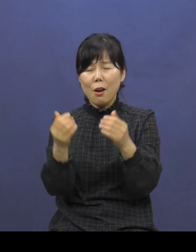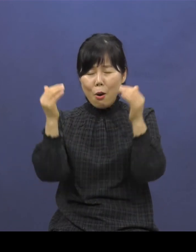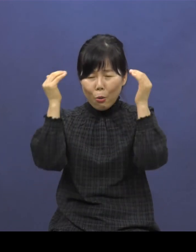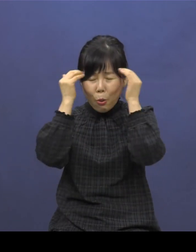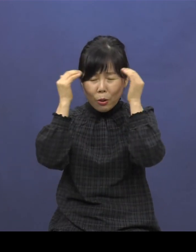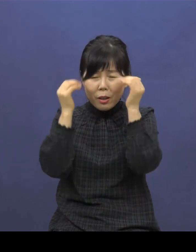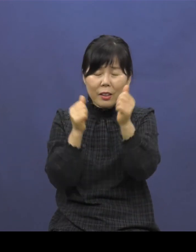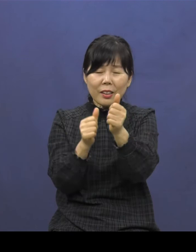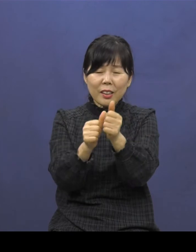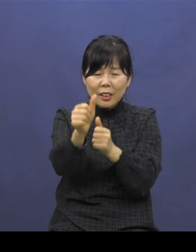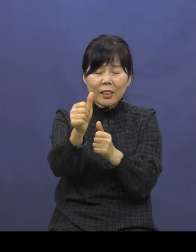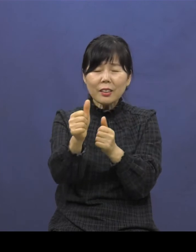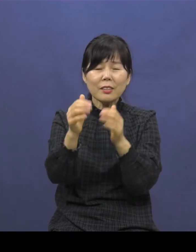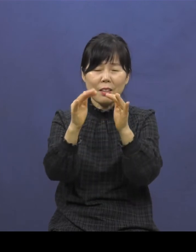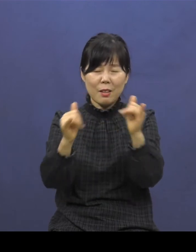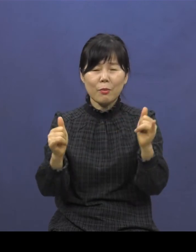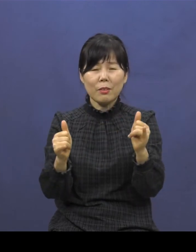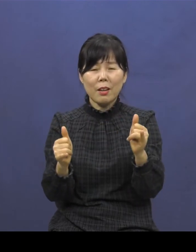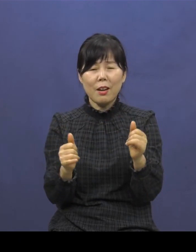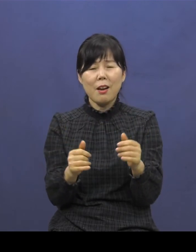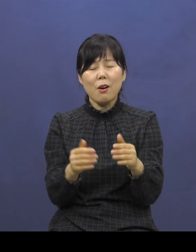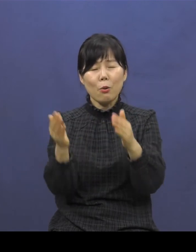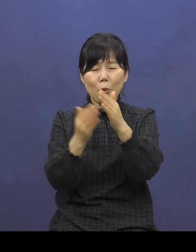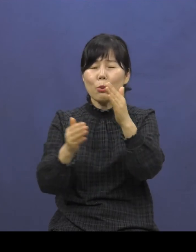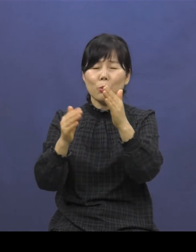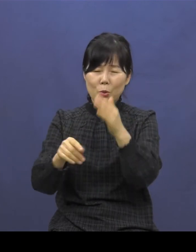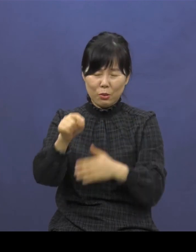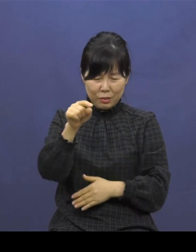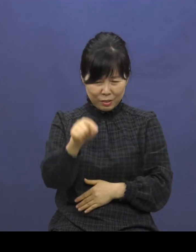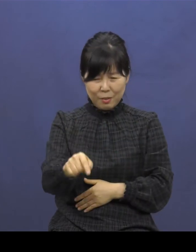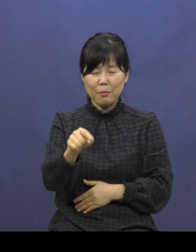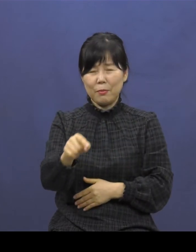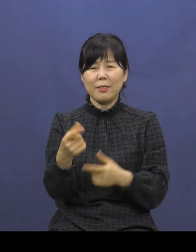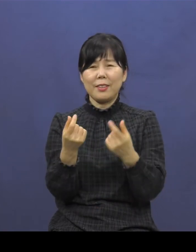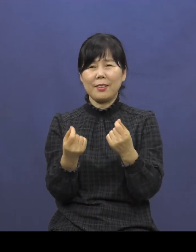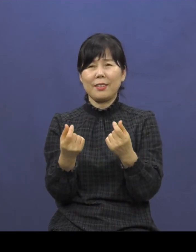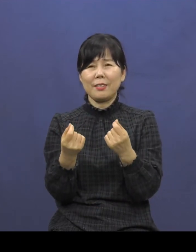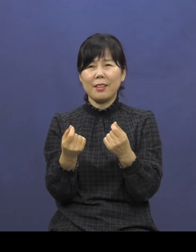그게 고난의 모든 걸 이기는 사람들의 공통적 스토리 아니에요?